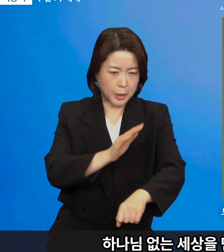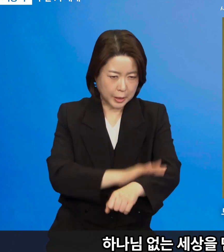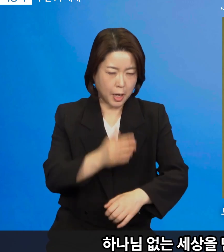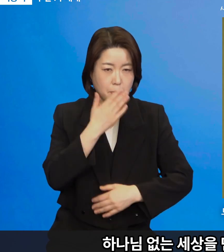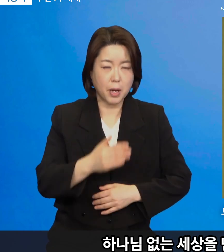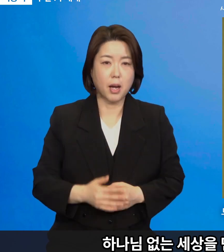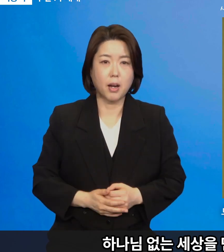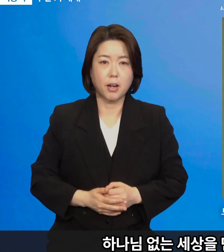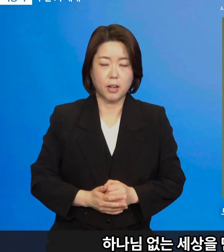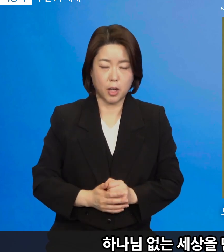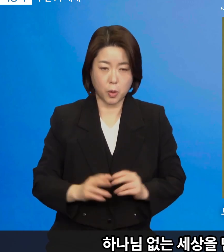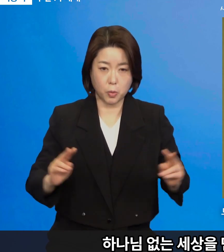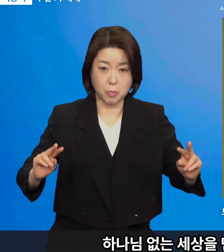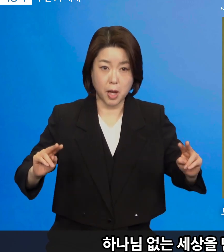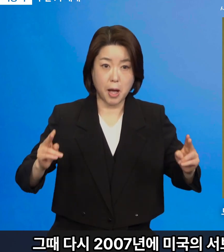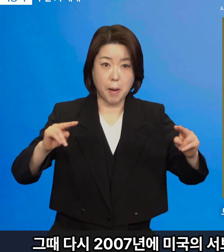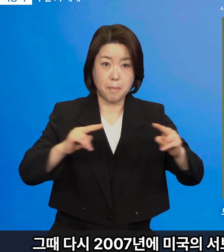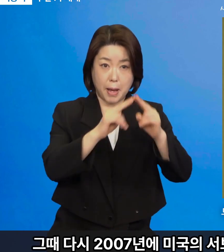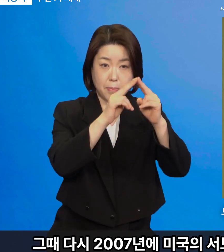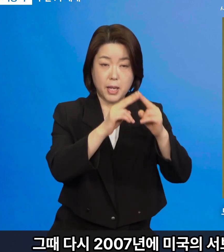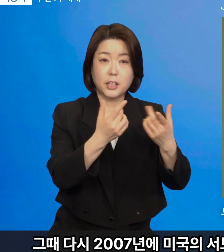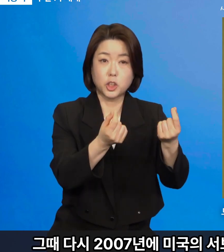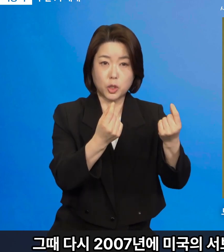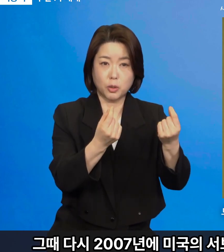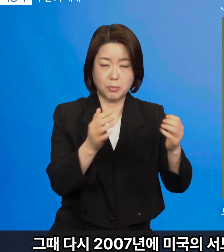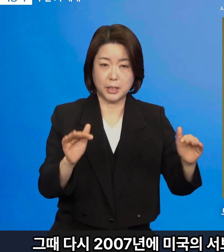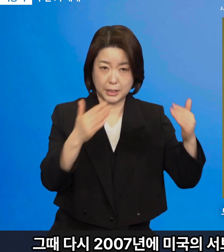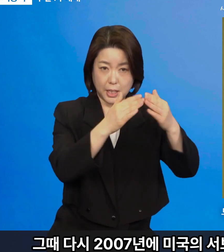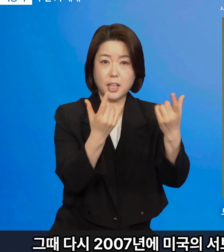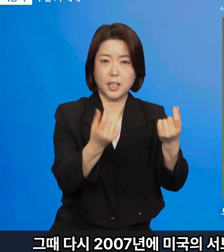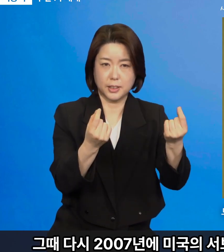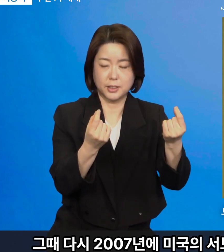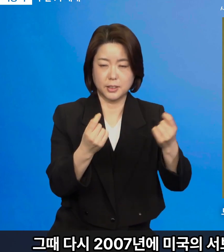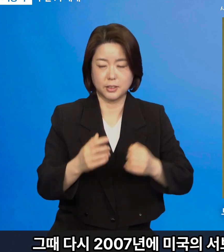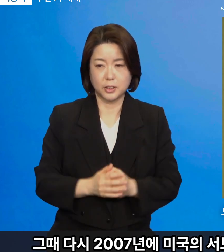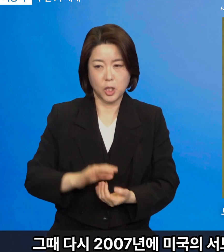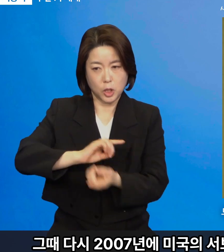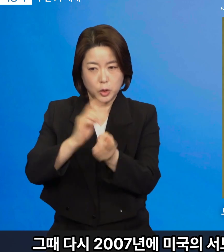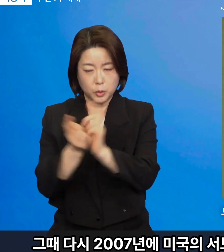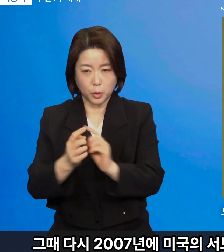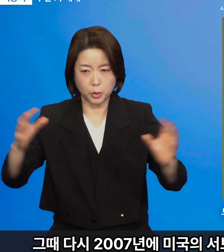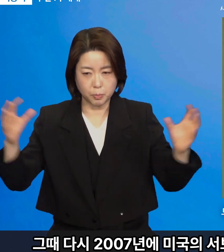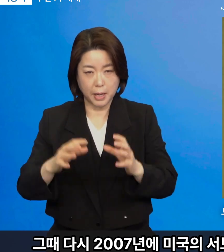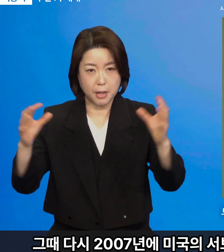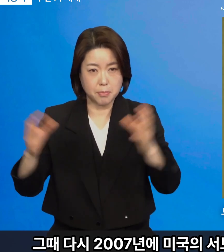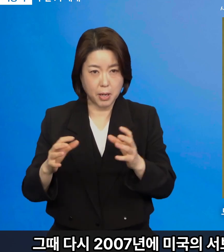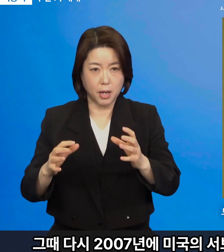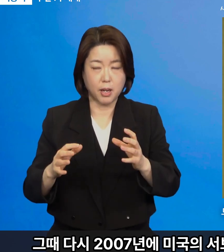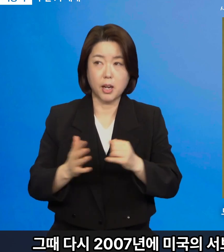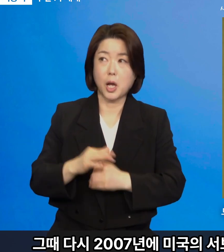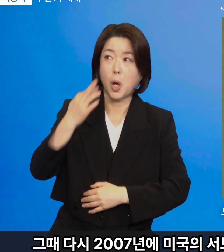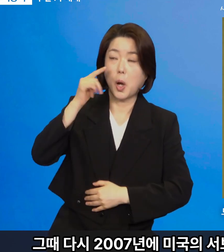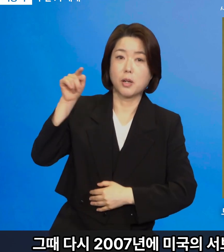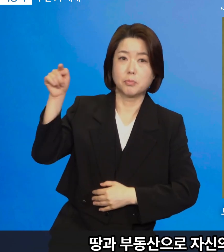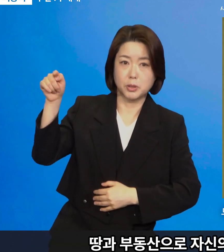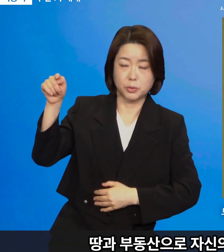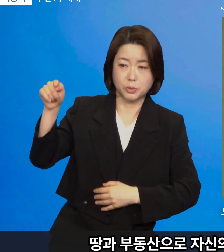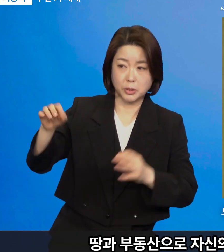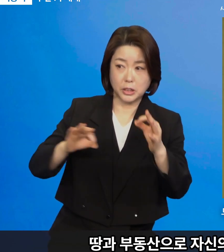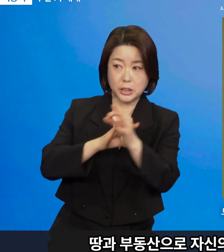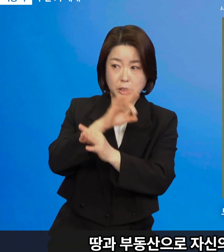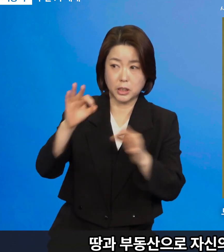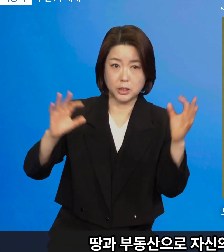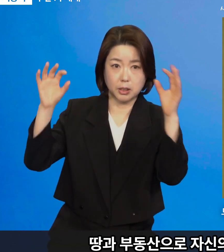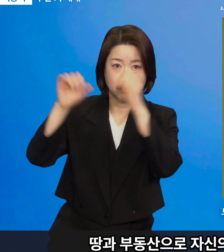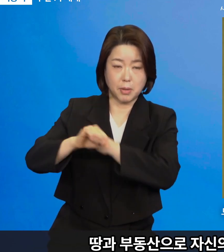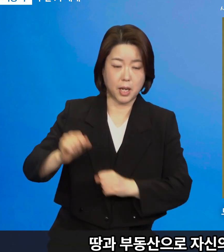하나님 없는 세상을 만들어가기 시작하죠. 그때 다시 2007년에 미국의 서브 모기지 프라임 사태가 터지면서